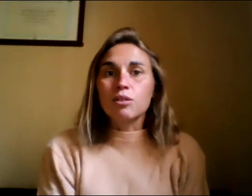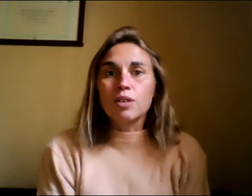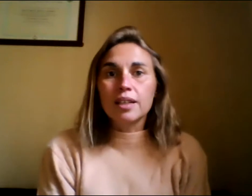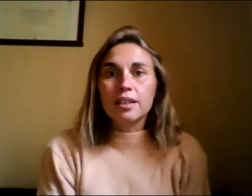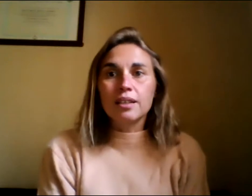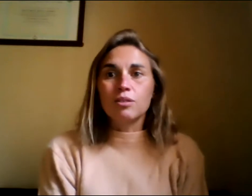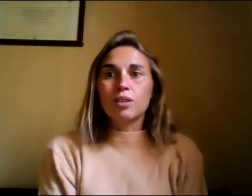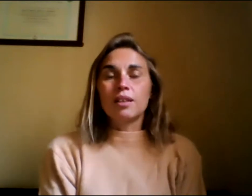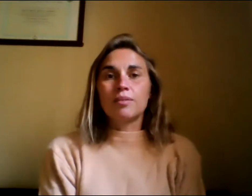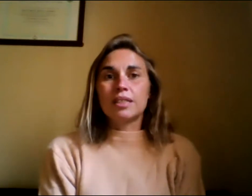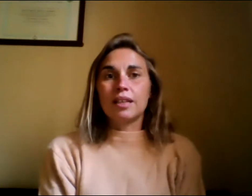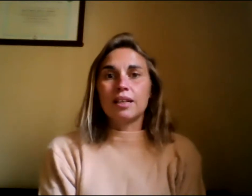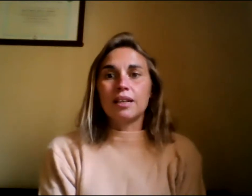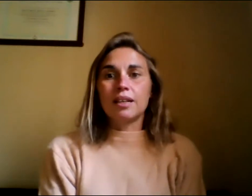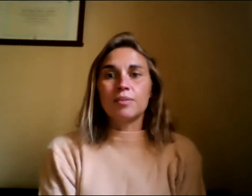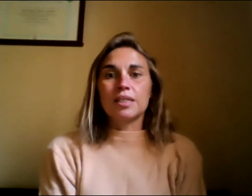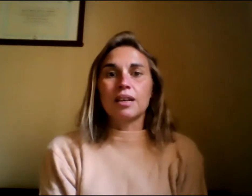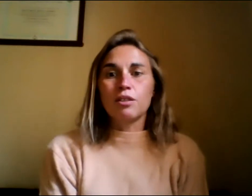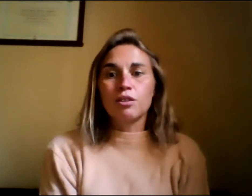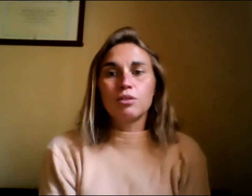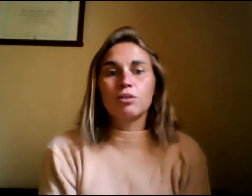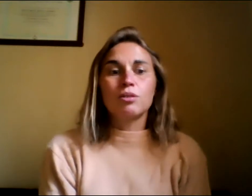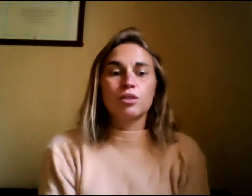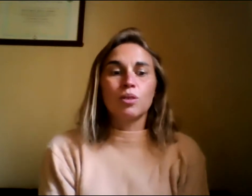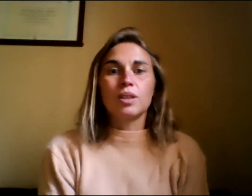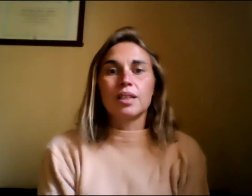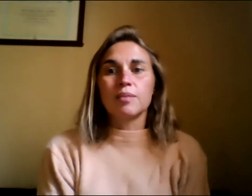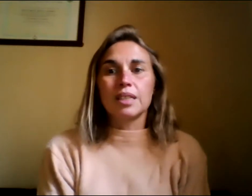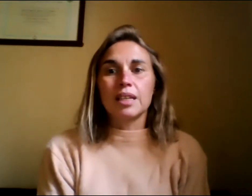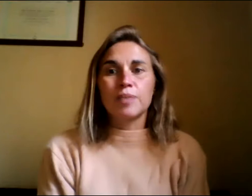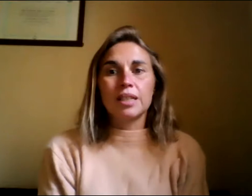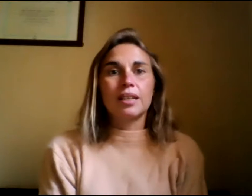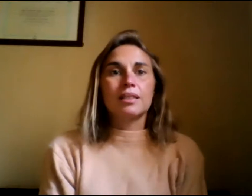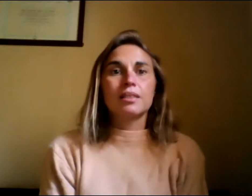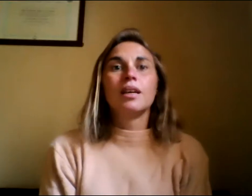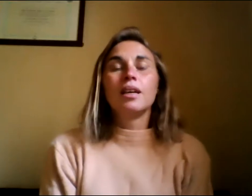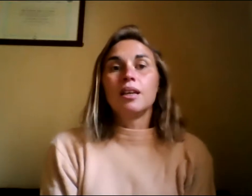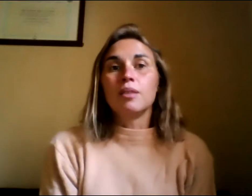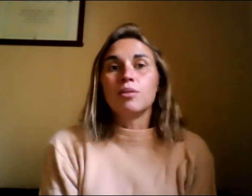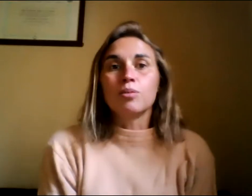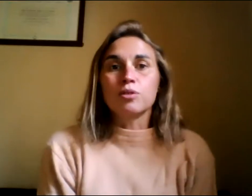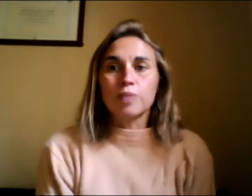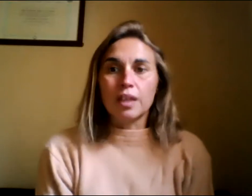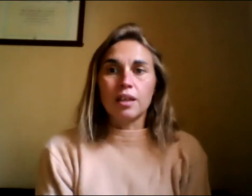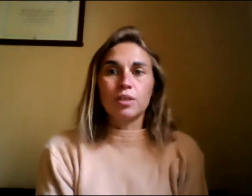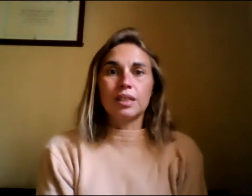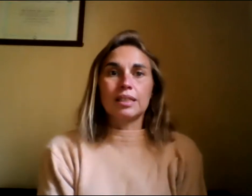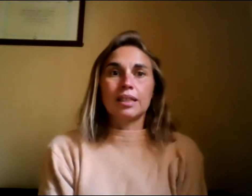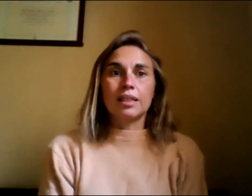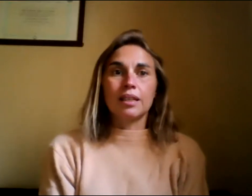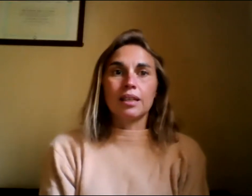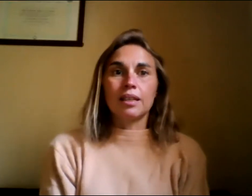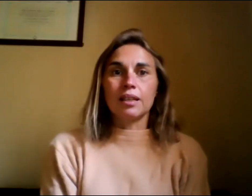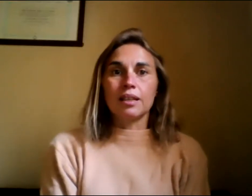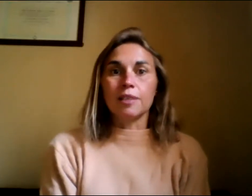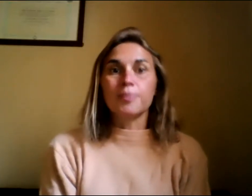que no hay demasiada investigación, no se encuentran demasiadas prácticas y bueno, pues nos parecía muy